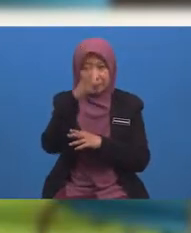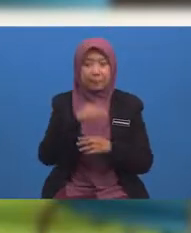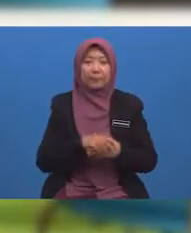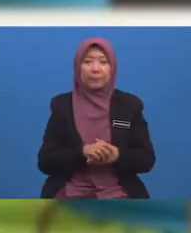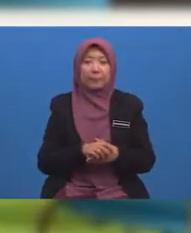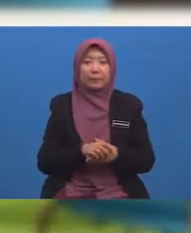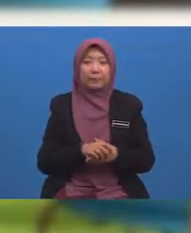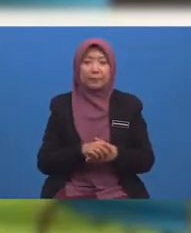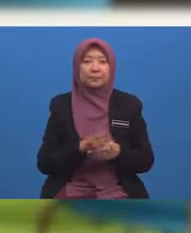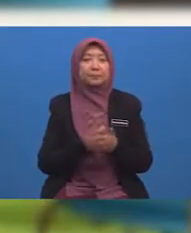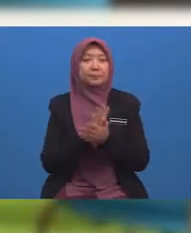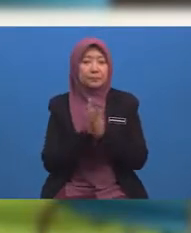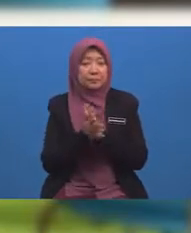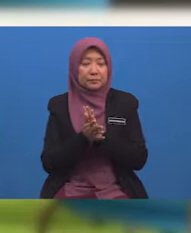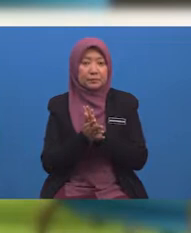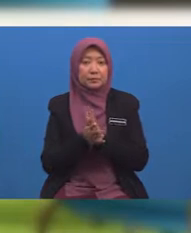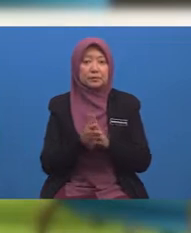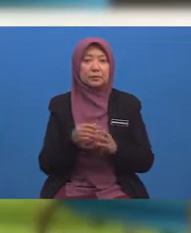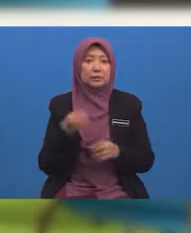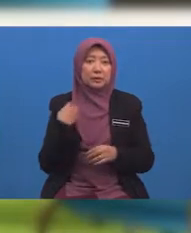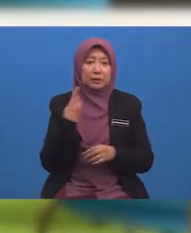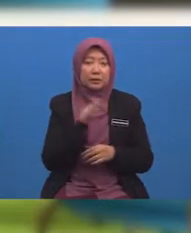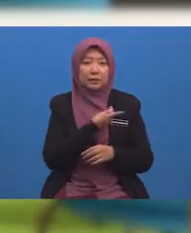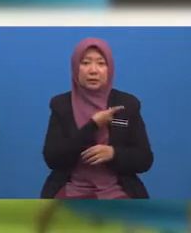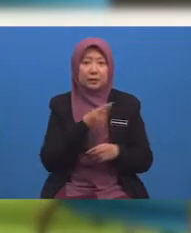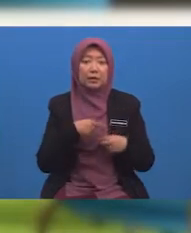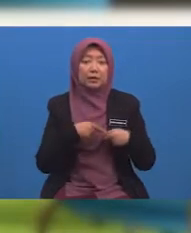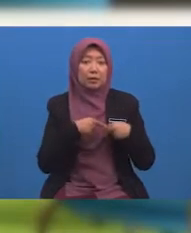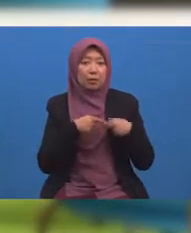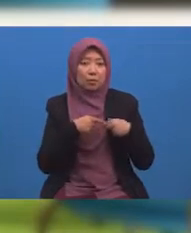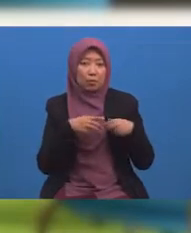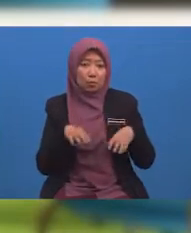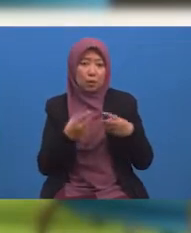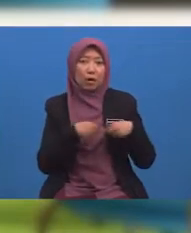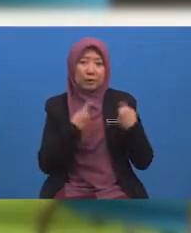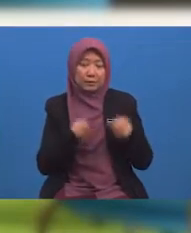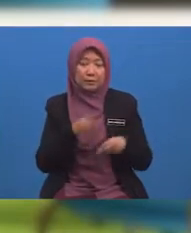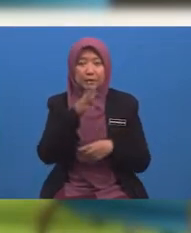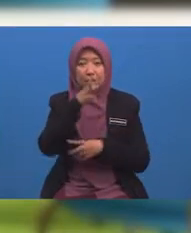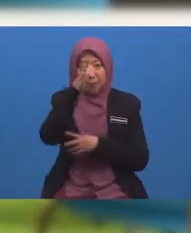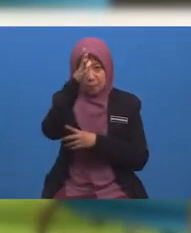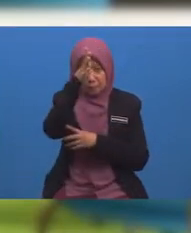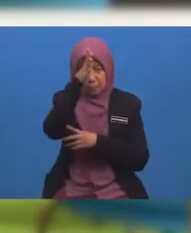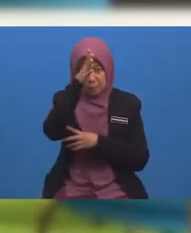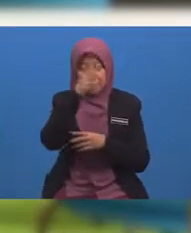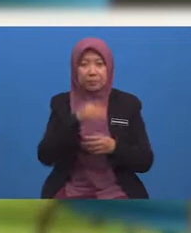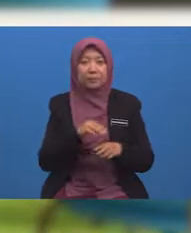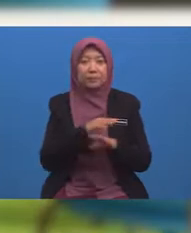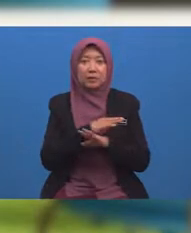tidak langsung akan menjadikan hati ibu bapa kita supaya tidak terasa dengan kita.